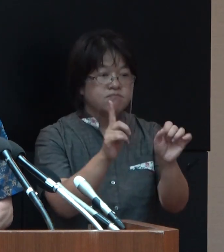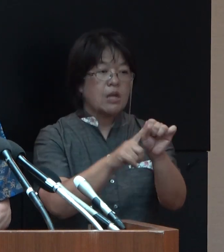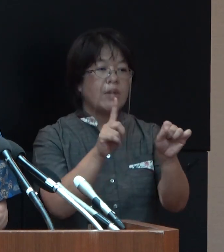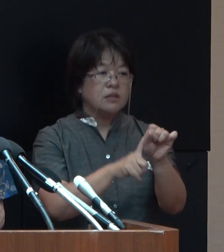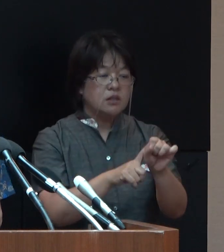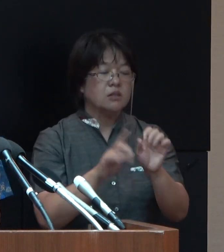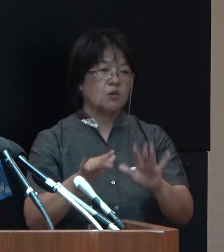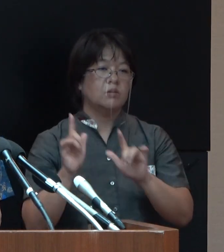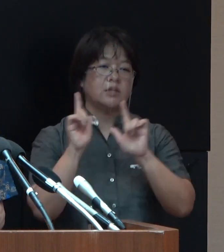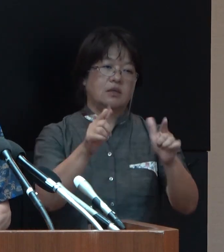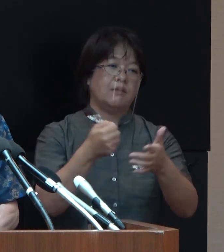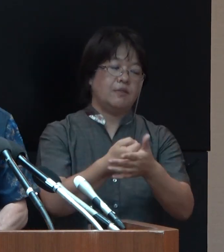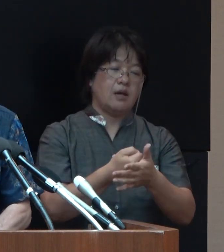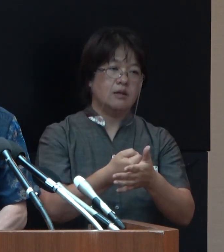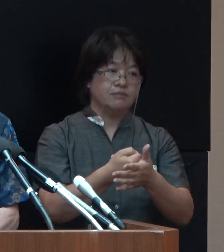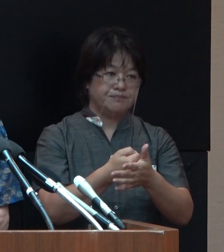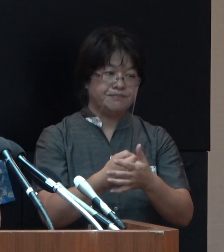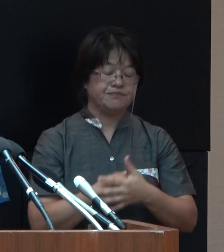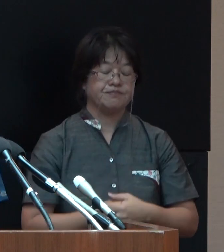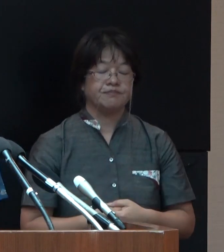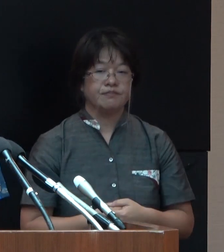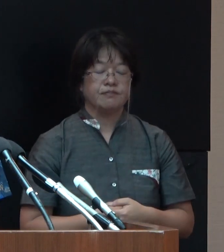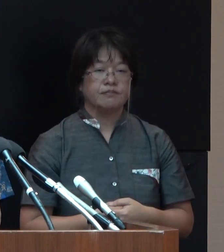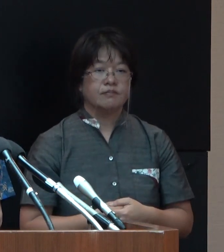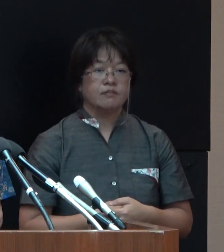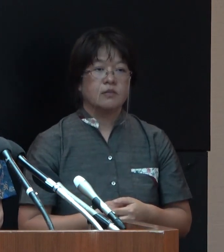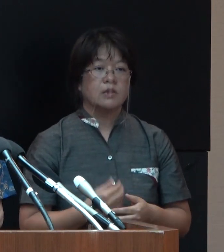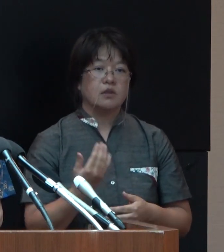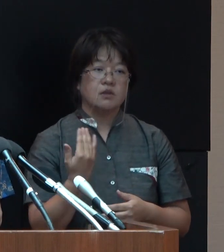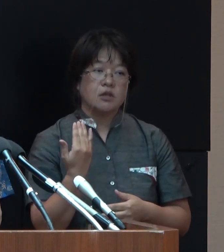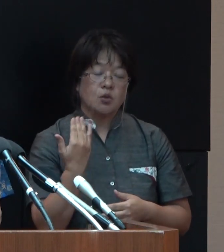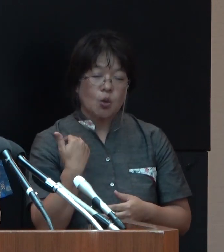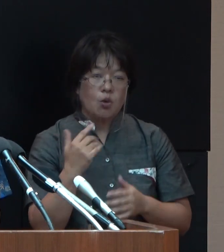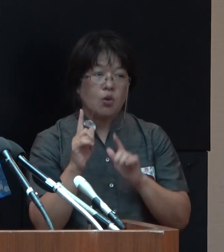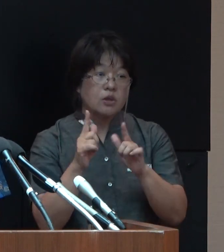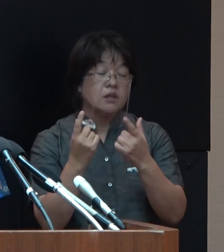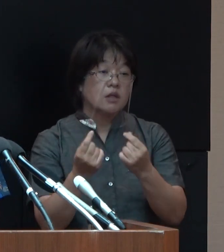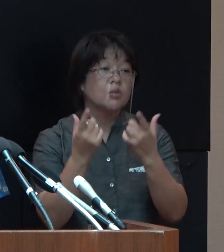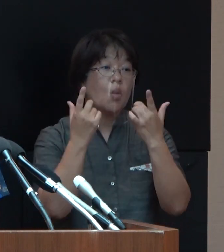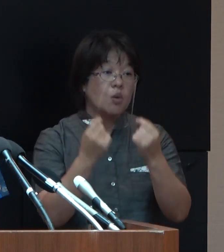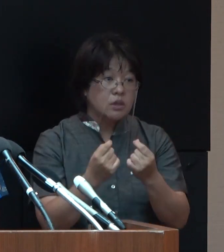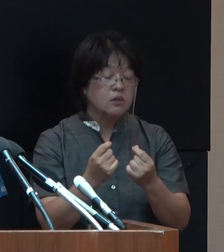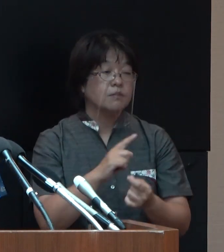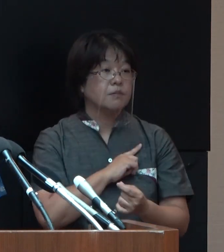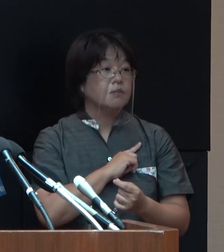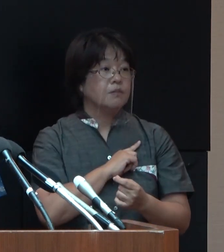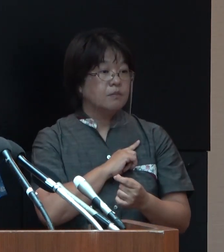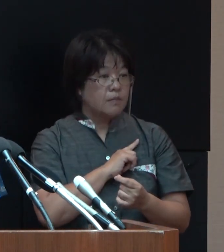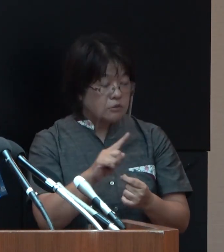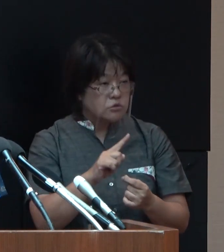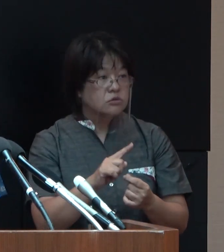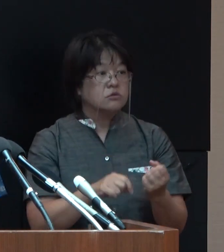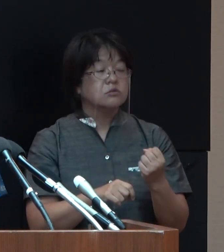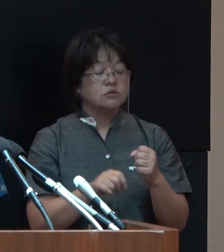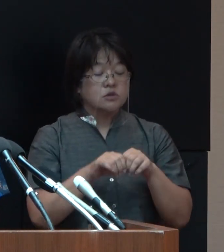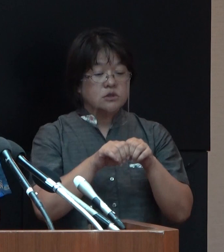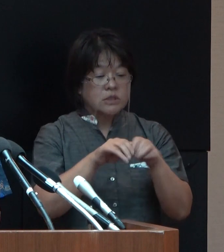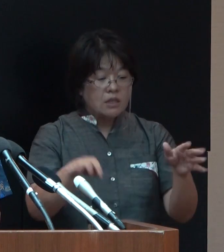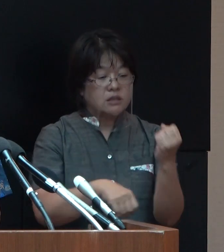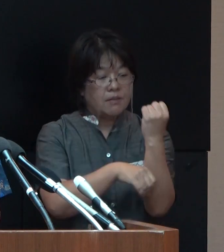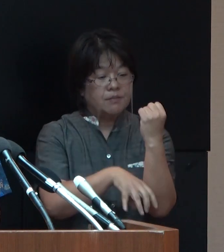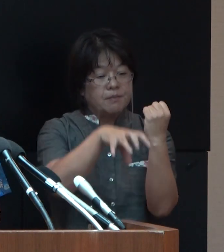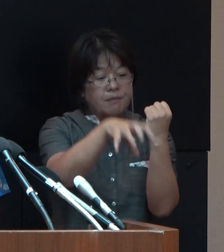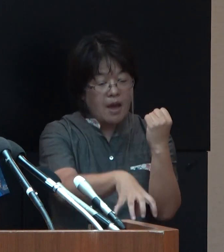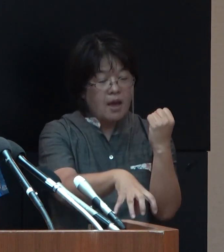今日の宣言の発出になりましたし、先ほど、別の方に答えた通り、まず感染拡大源からしっかり抑えていくということ